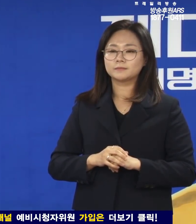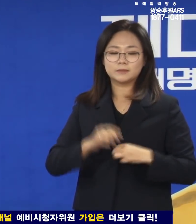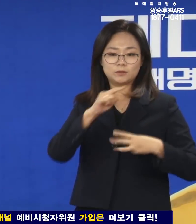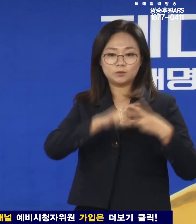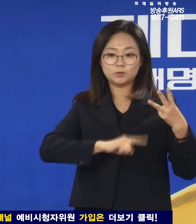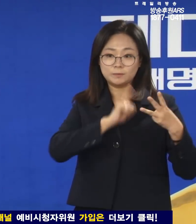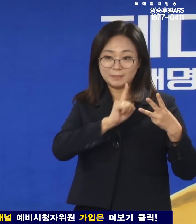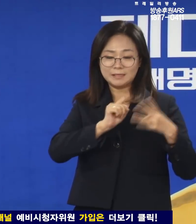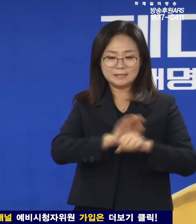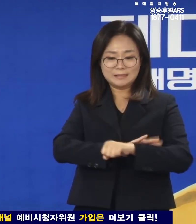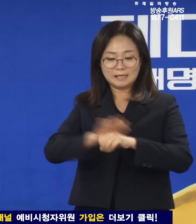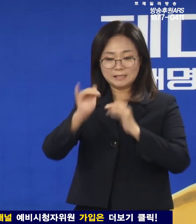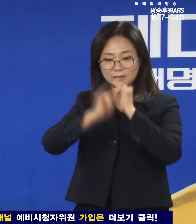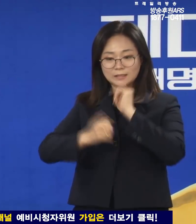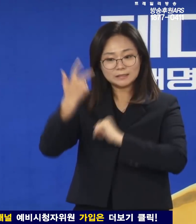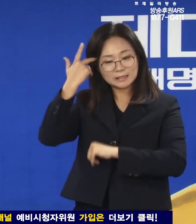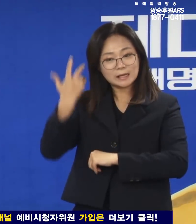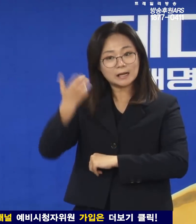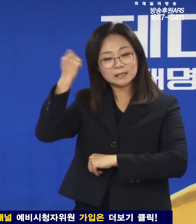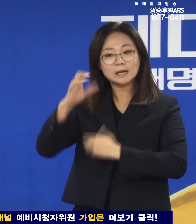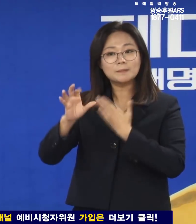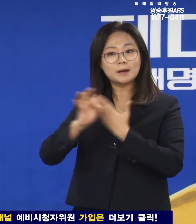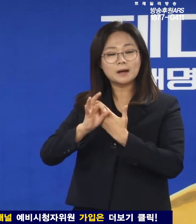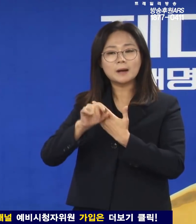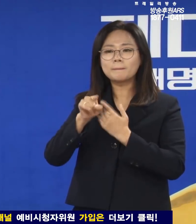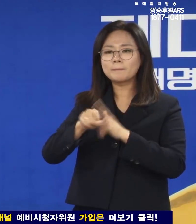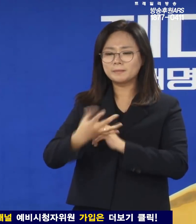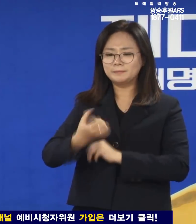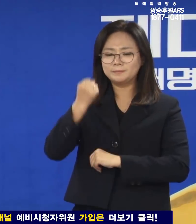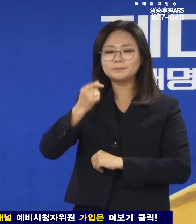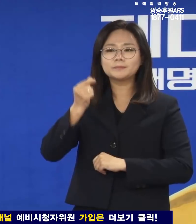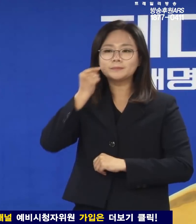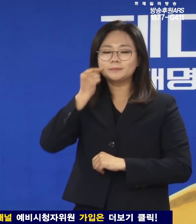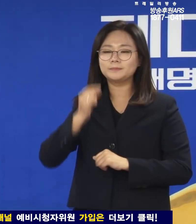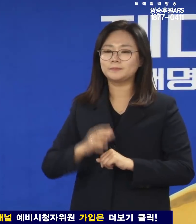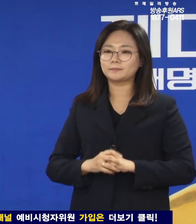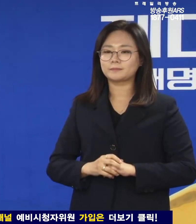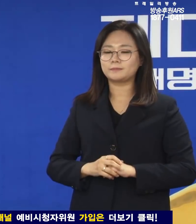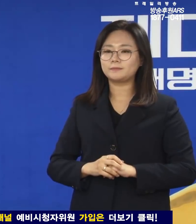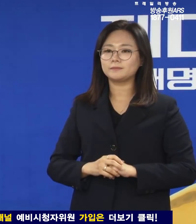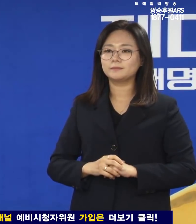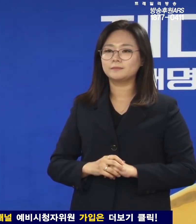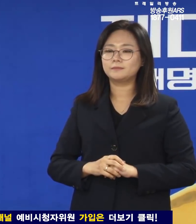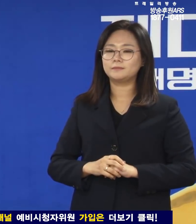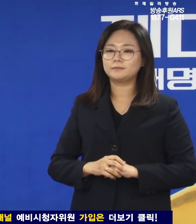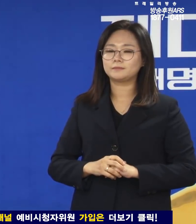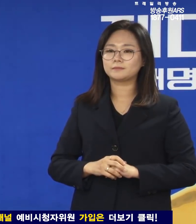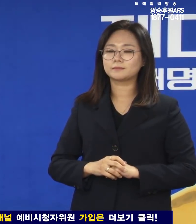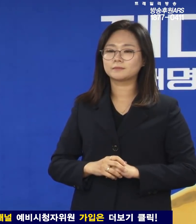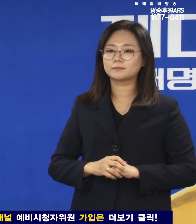윤 후보께서 제대로 된 역사의식이 있다면 결코 가질 수 없는 입장입니다.